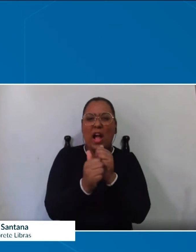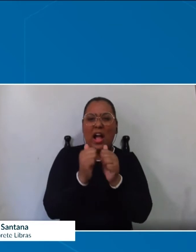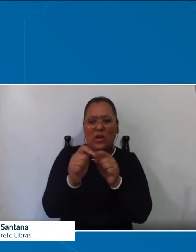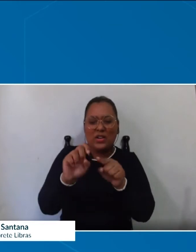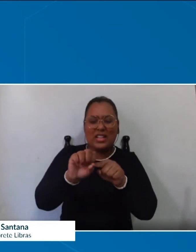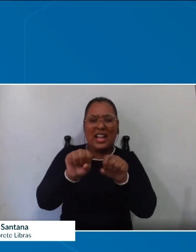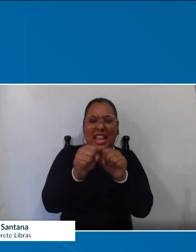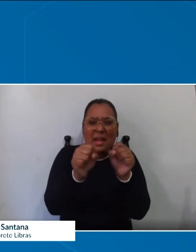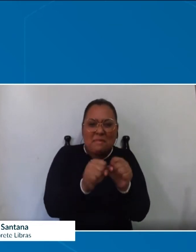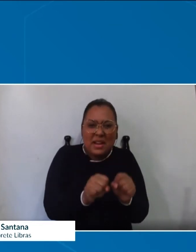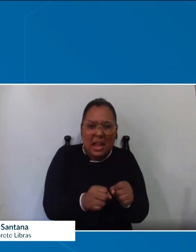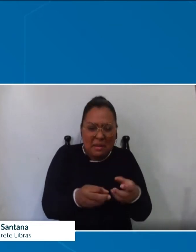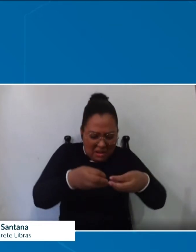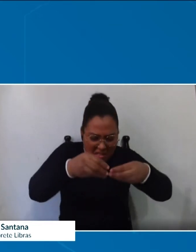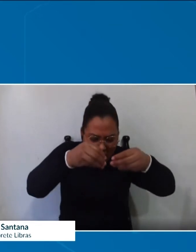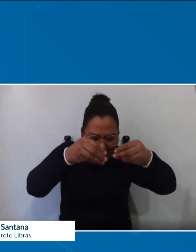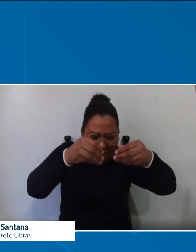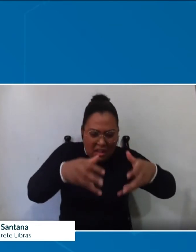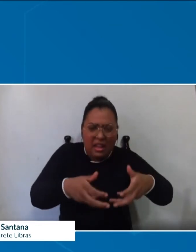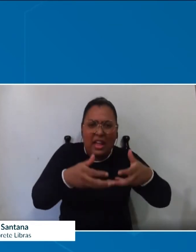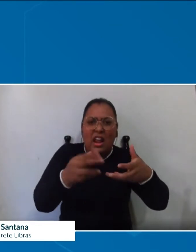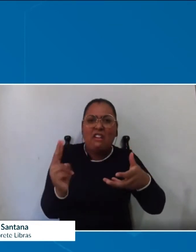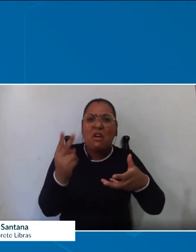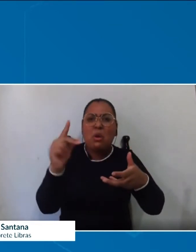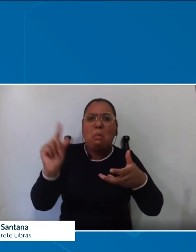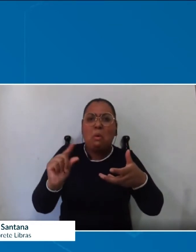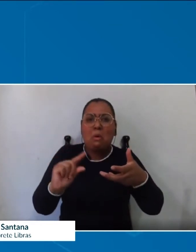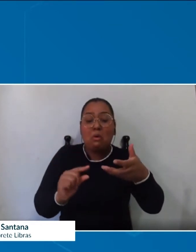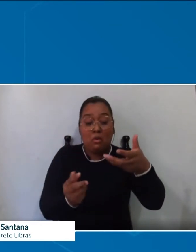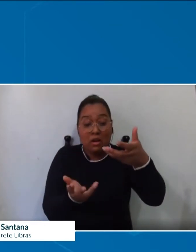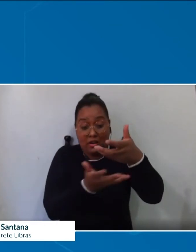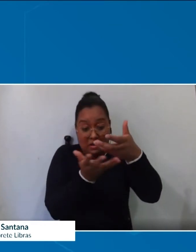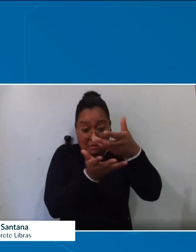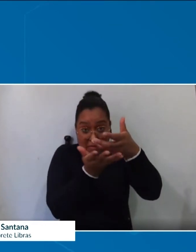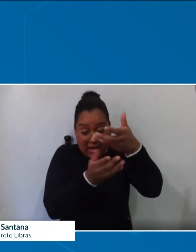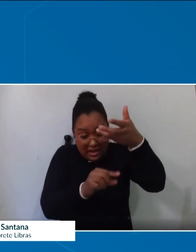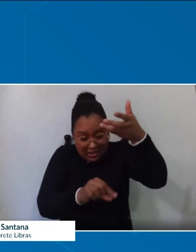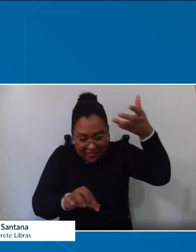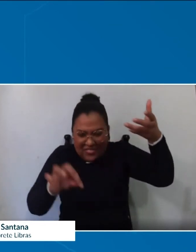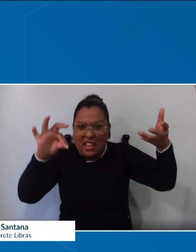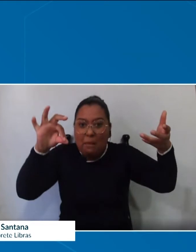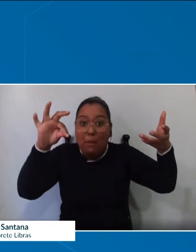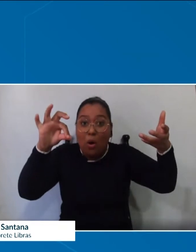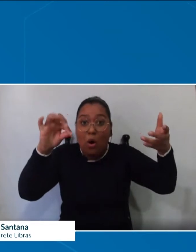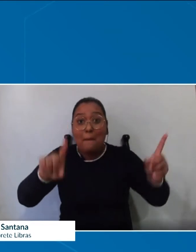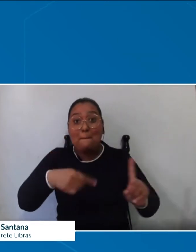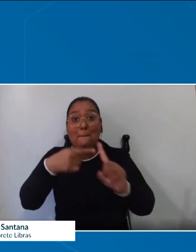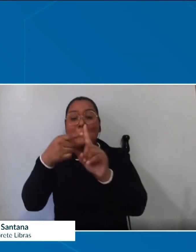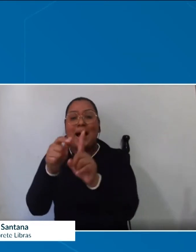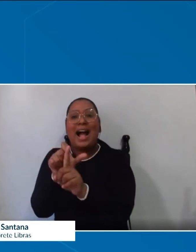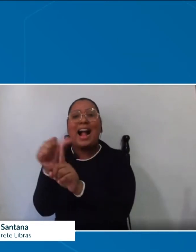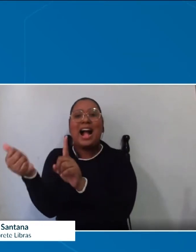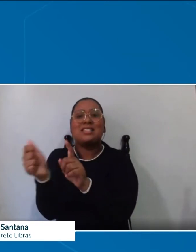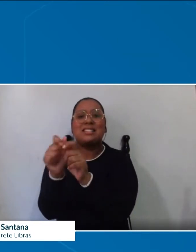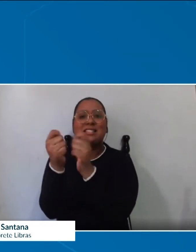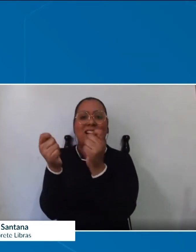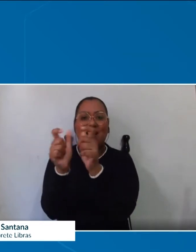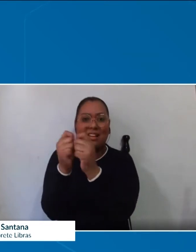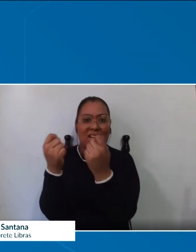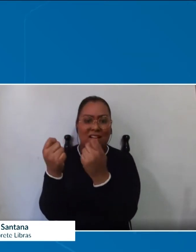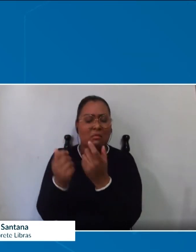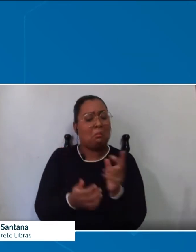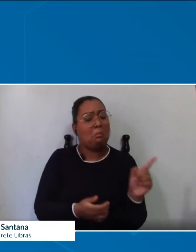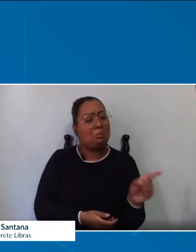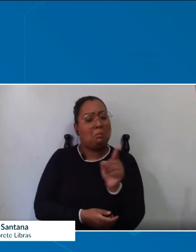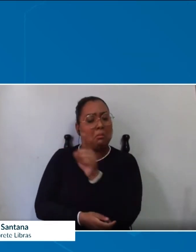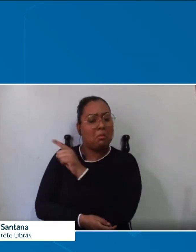que tem um valor comercial inferior. E tem o farelo. E ainda tem a casca. Então, o que acontece? Só